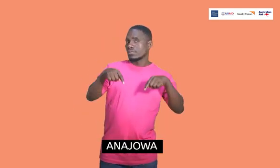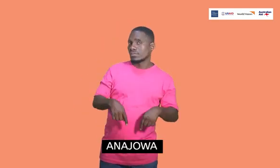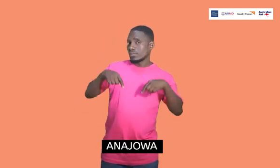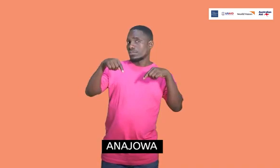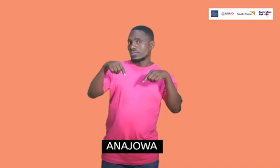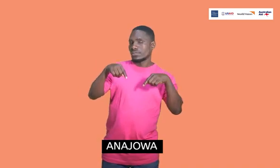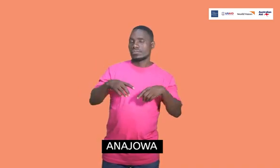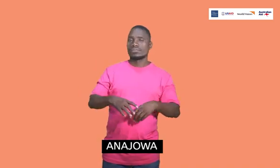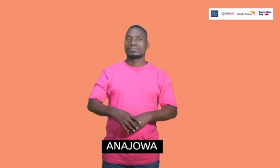Anajowa.